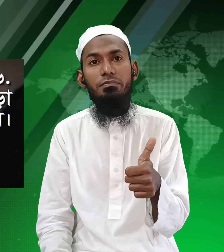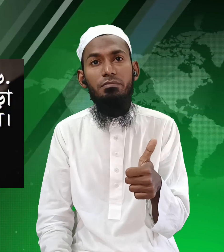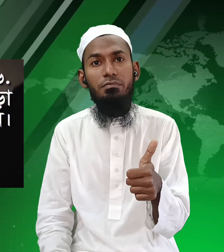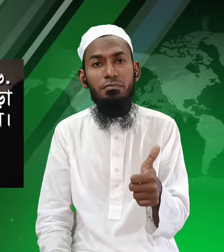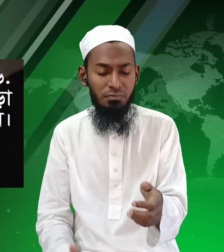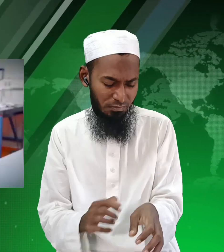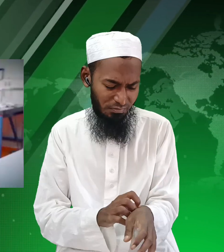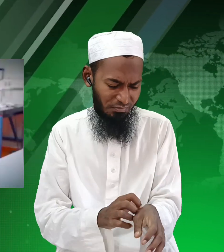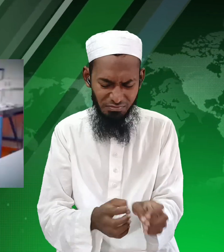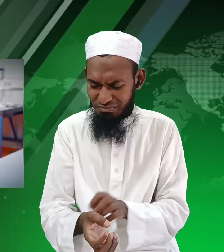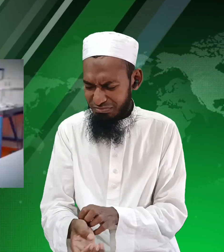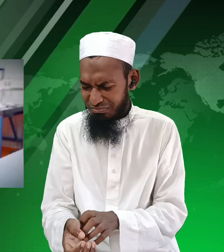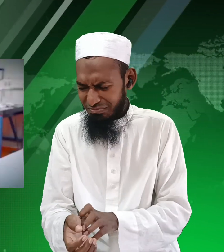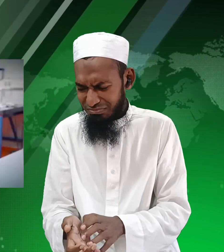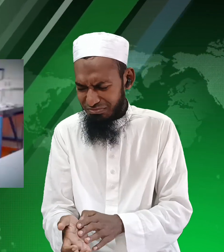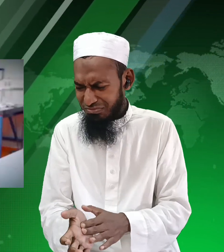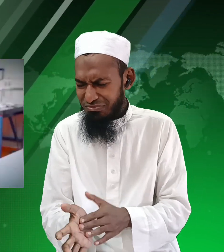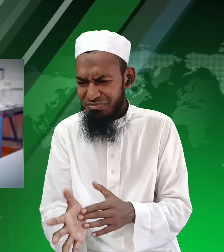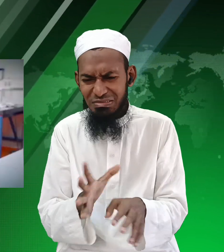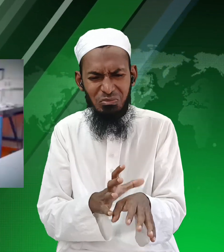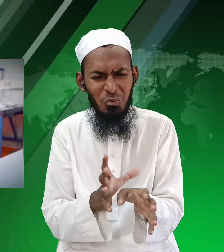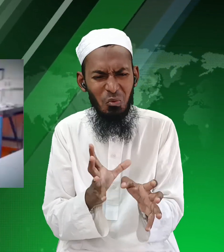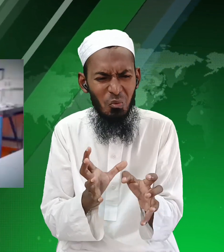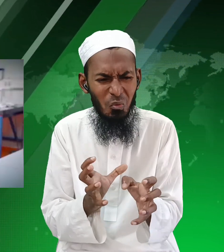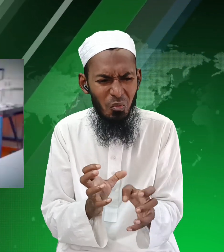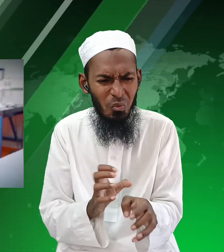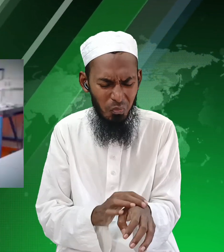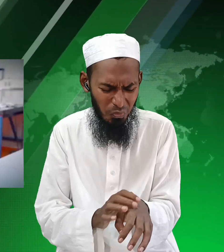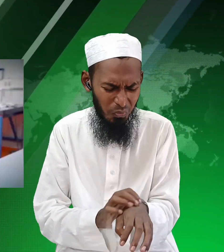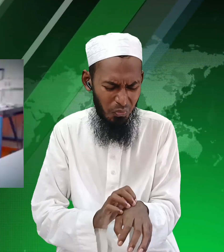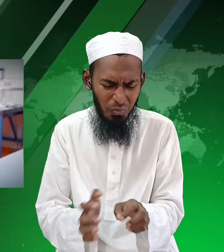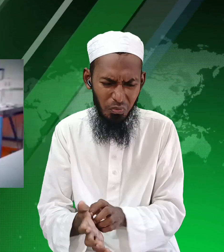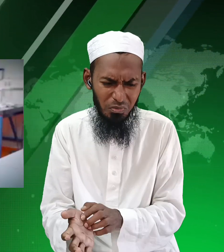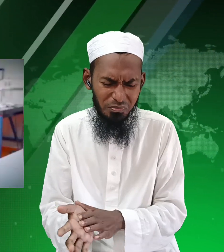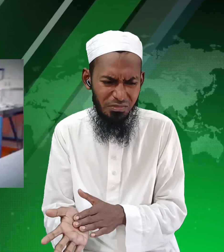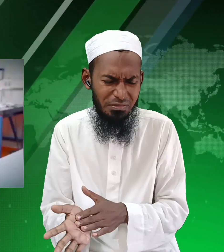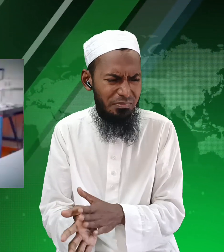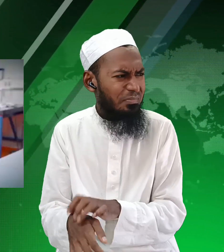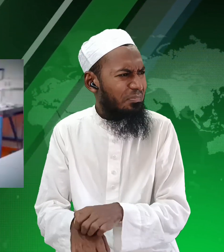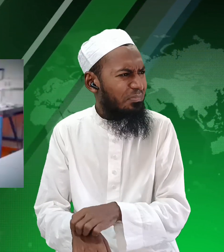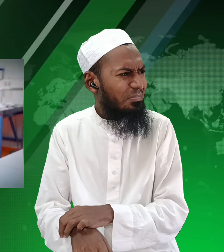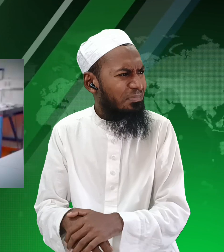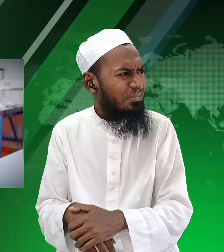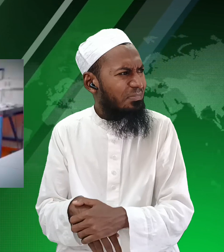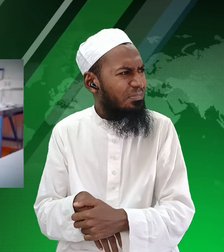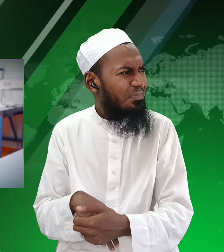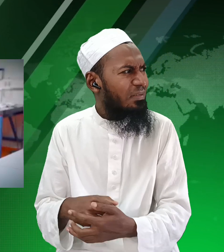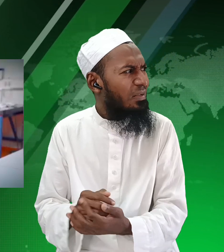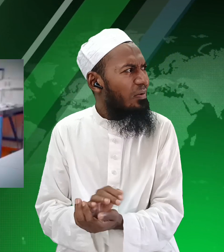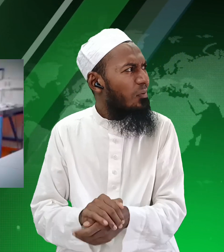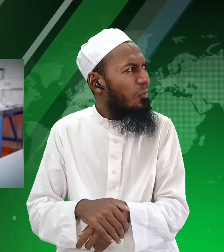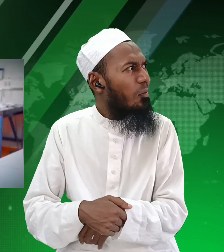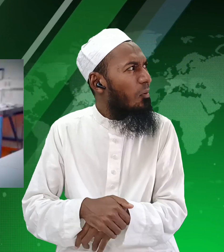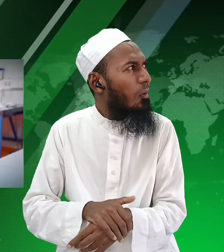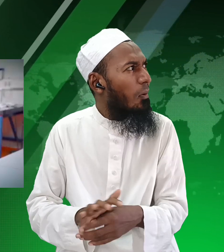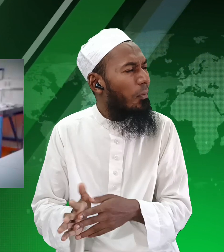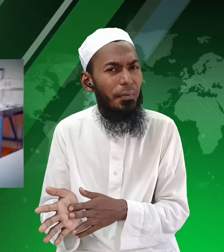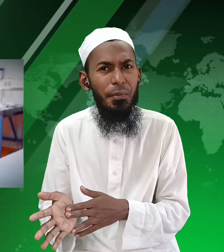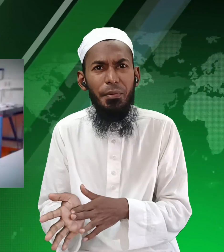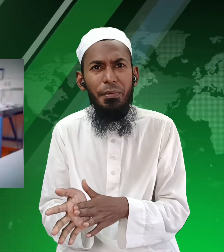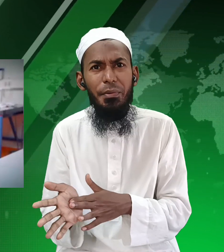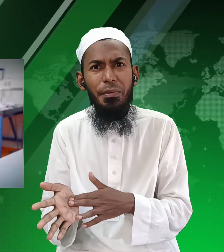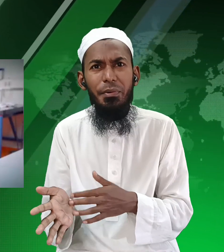স্কিন, মানে হচ্ছে আপনার চামড়া শুষ্ক হয়ে যাওয়া অথবা জায়গায় জায়গায় চুলকানির অনুভূতি হওয়া। এটার কারণ কি? আগে যেটা বললাম যে কিডনি